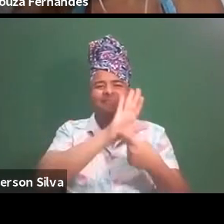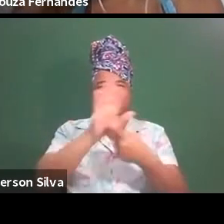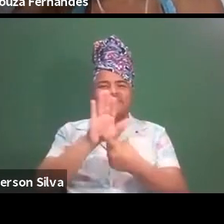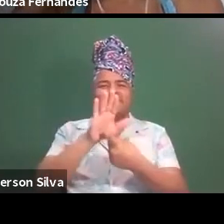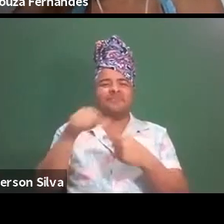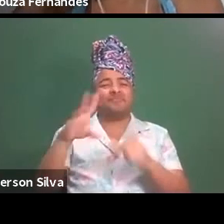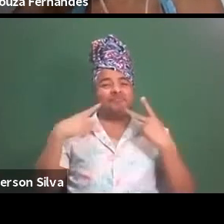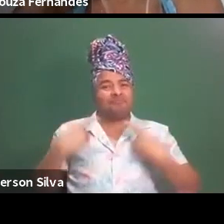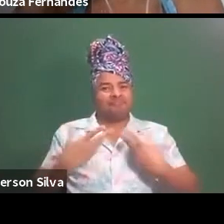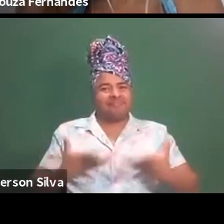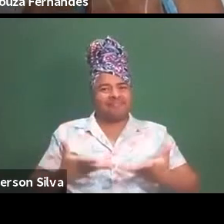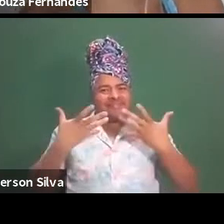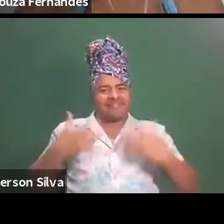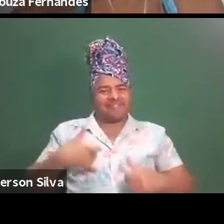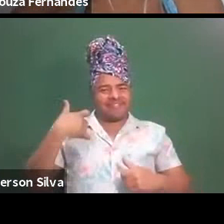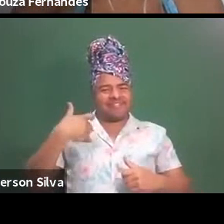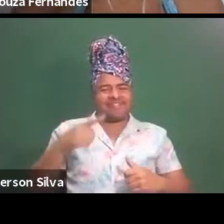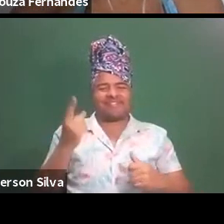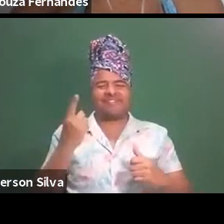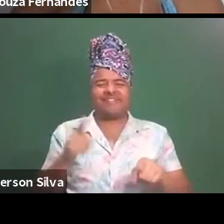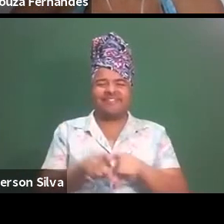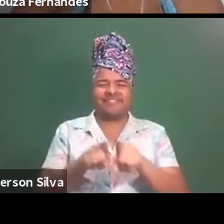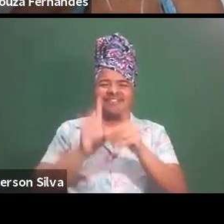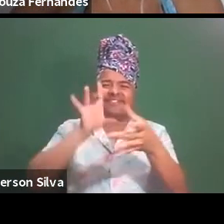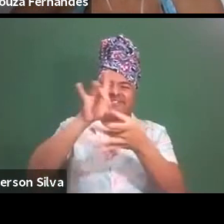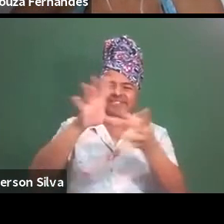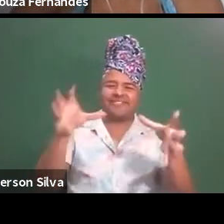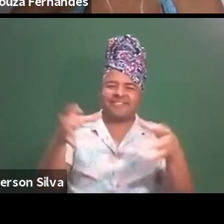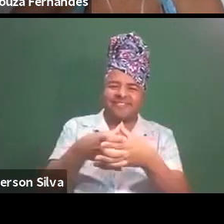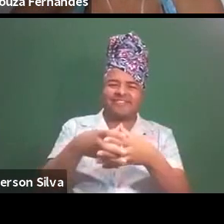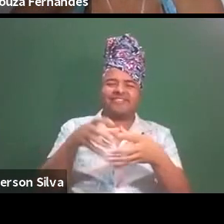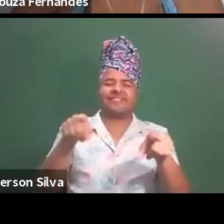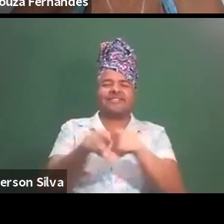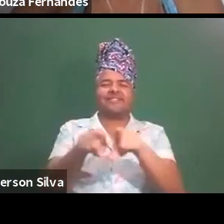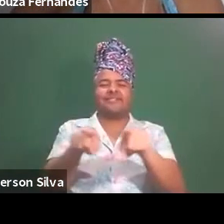muito honrada de poder fazer parte, de estar aqui também.